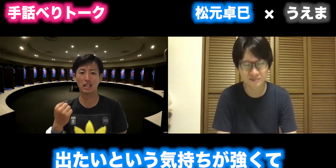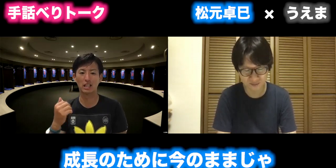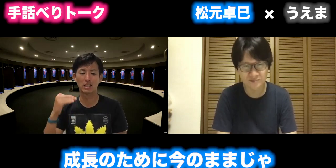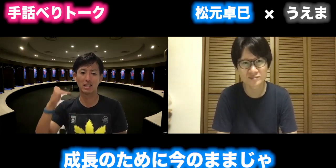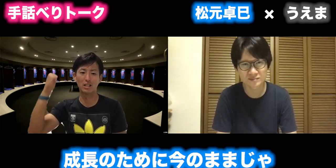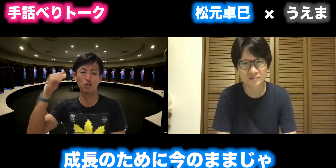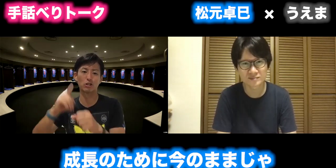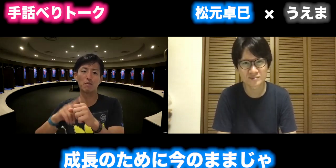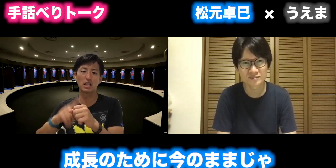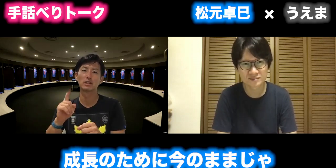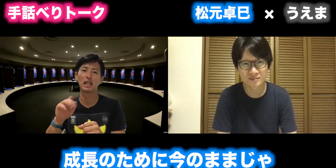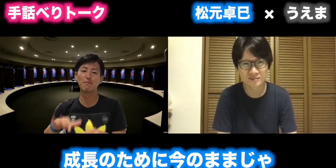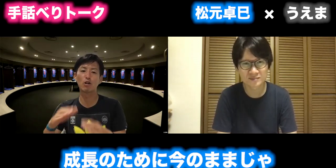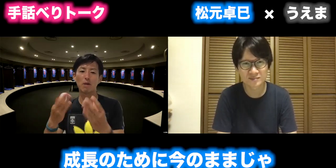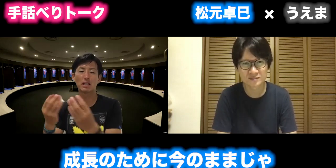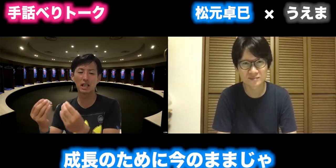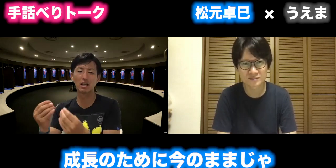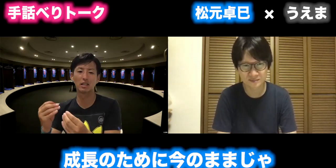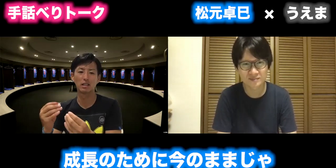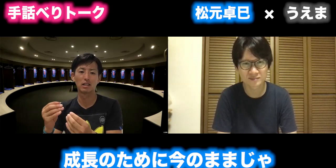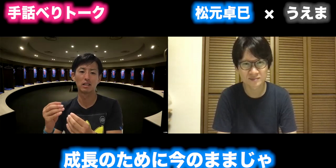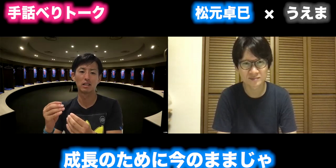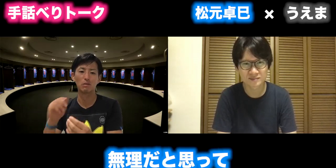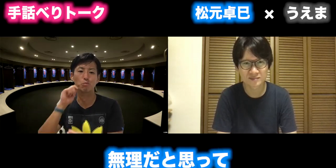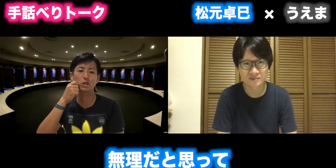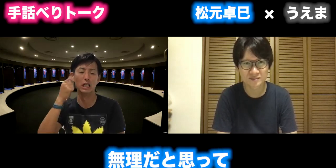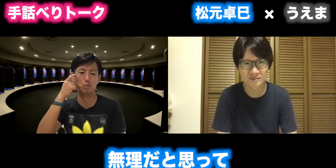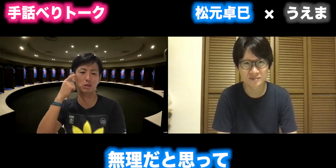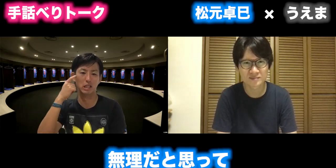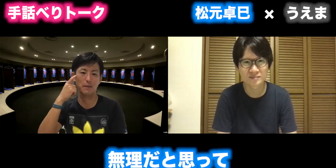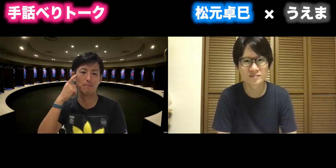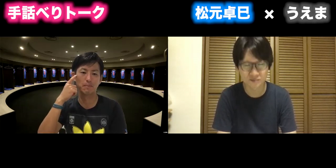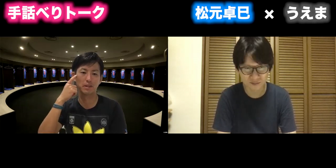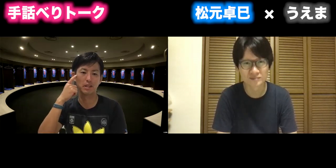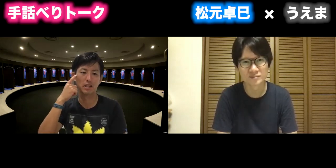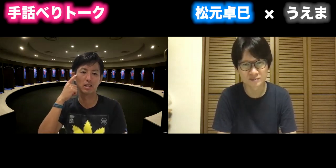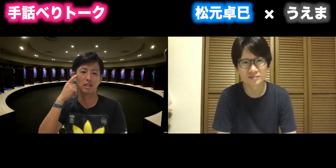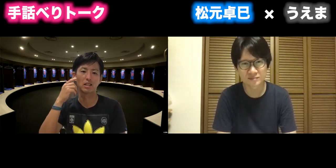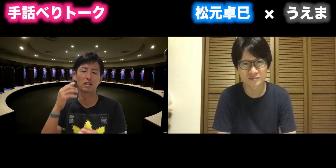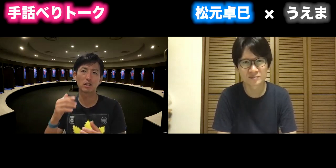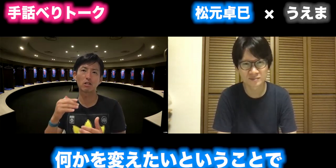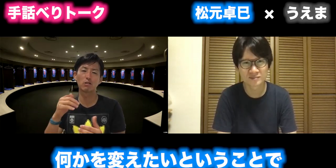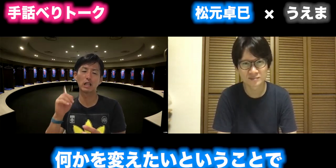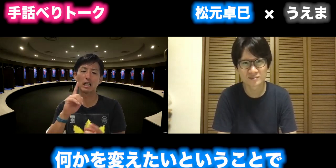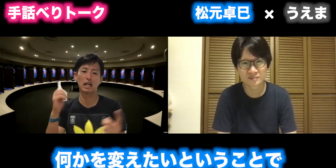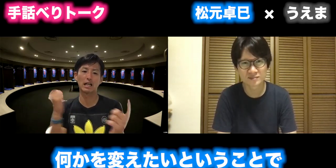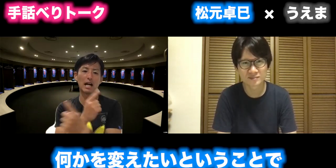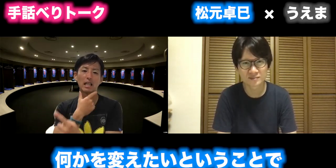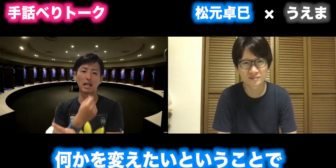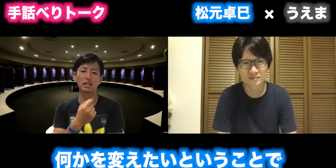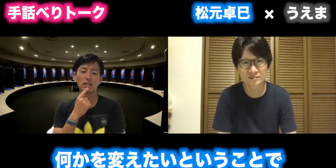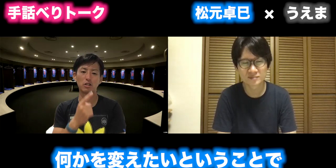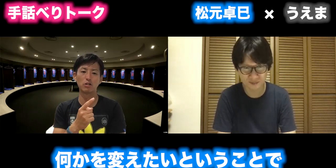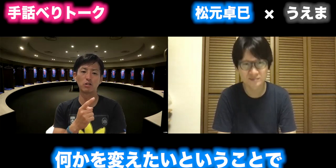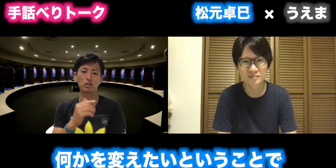て成長のために今のままじゃ無理だと思ってetsuko えこんなに抱え